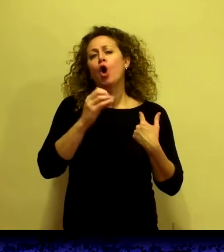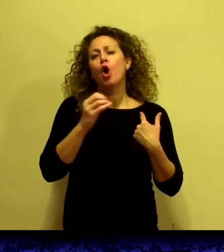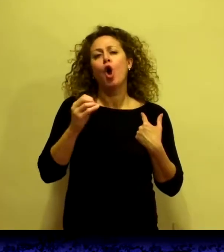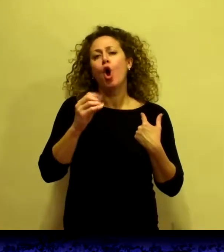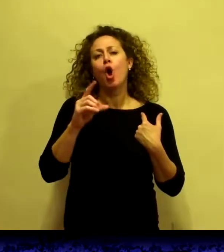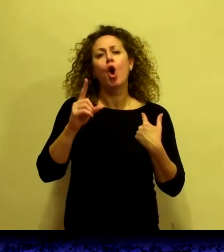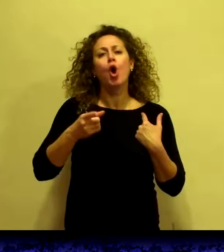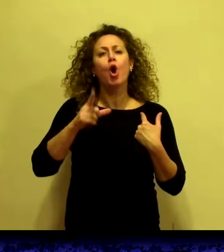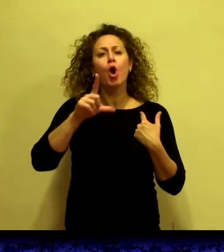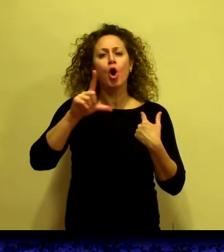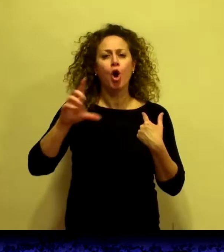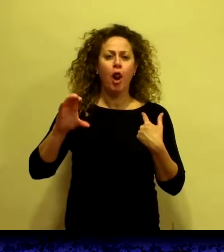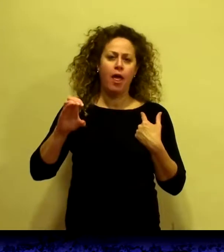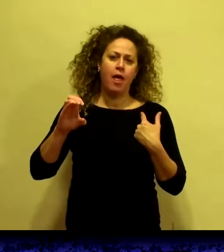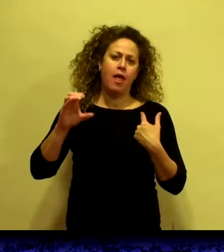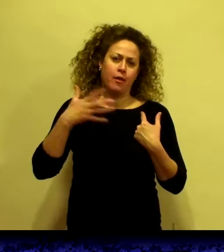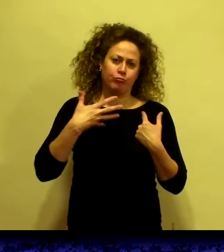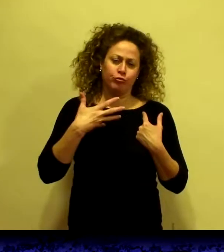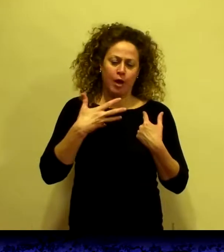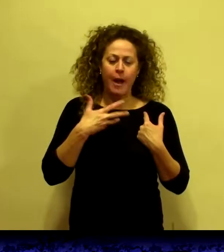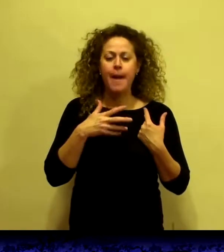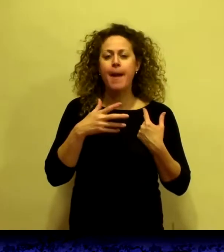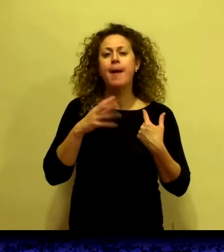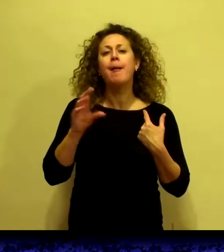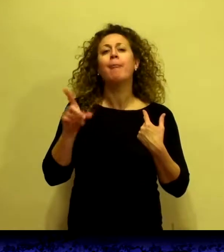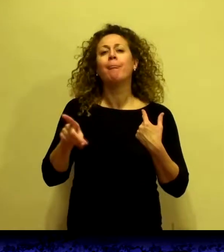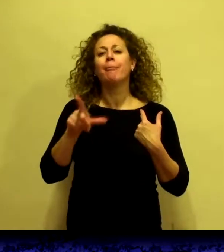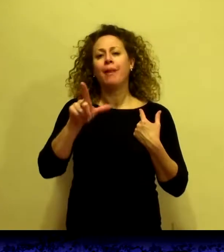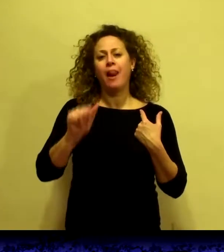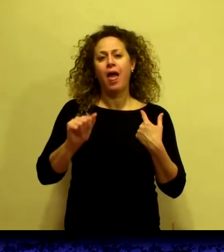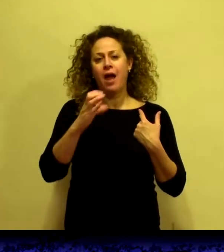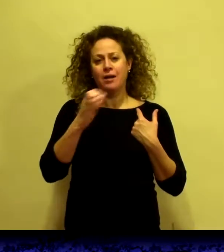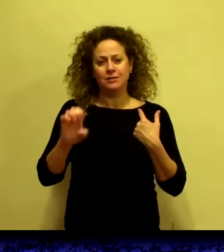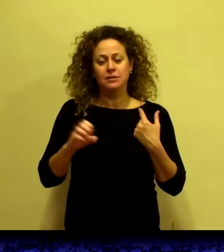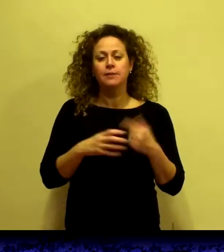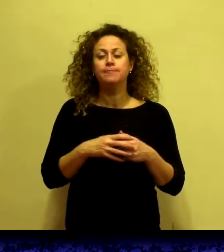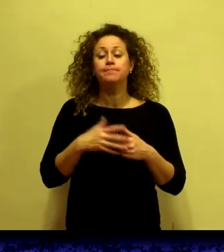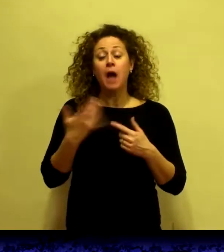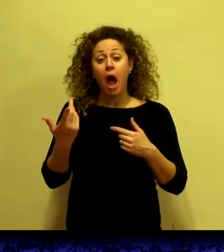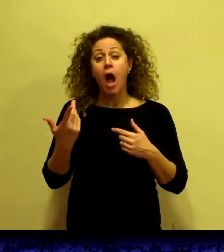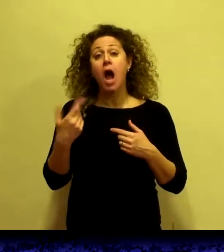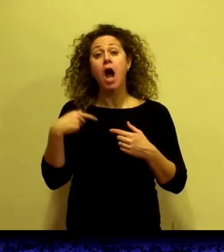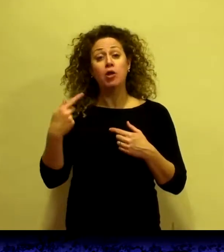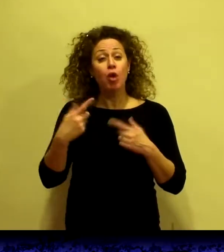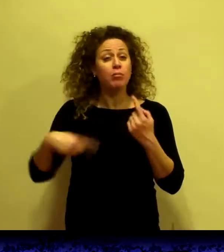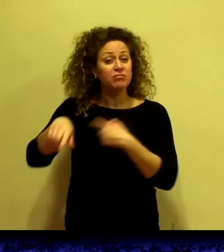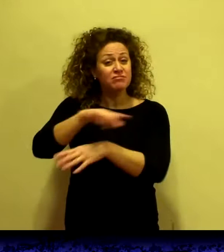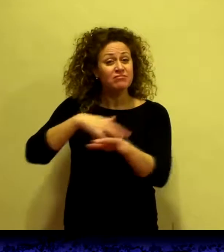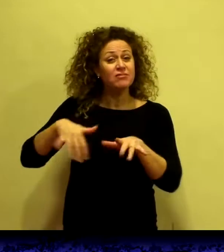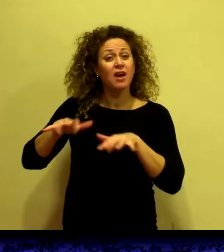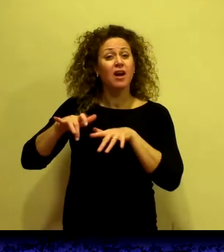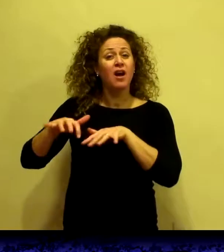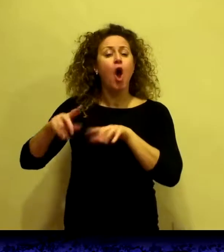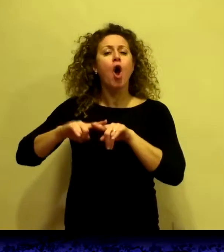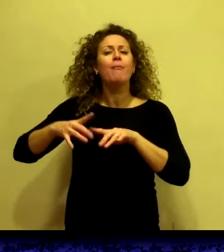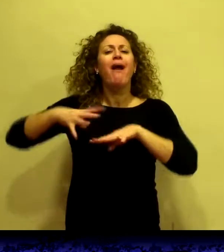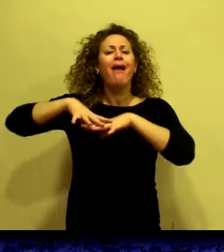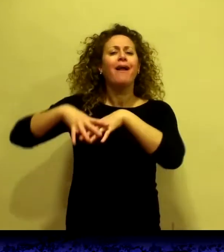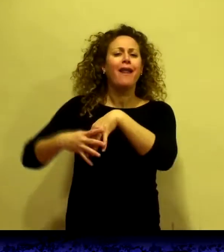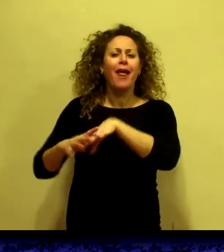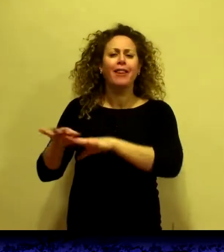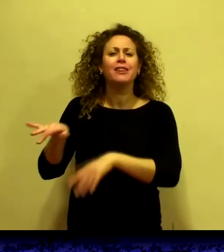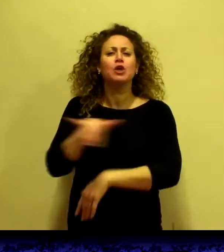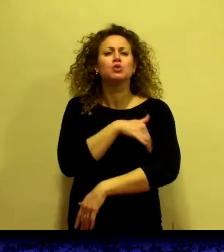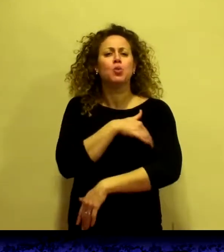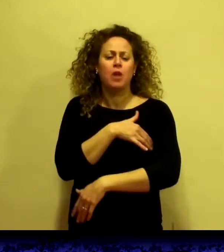stavo pensando, un bell'Instagram con i selfie degli studenti, no? Ma lo creeranno già loro, non ho dubbio di questo. Sì, penso